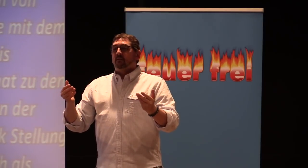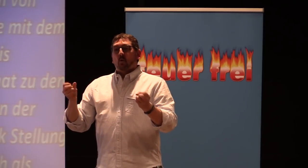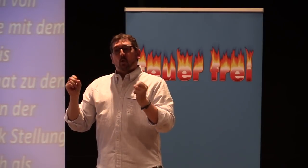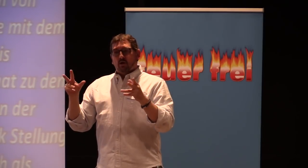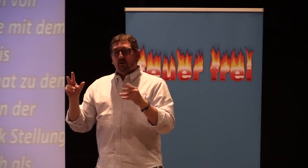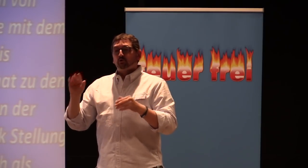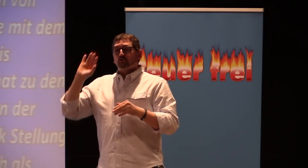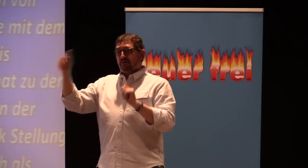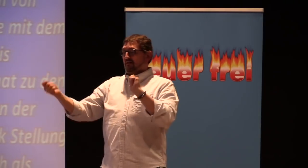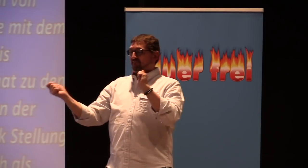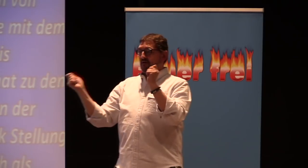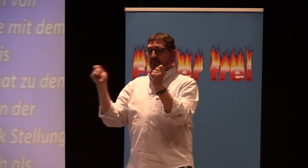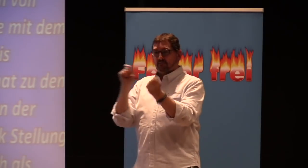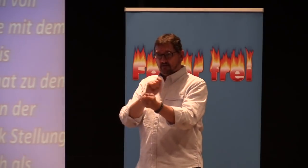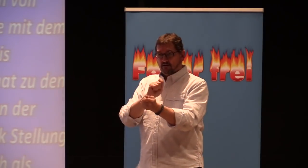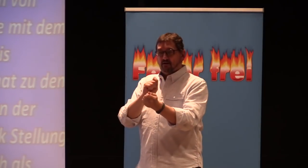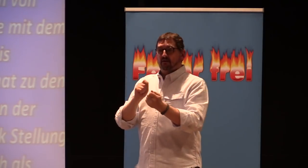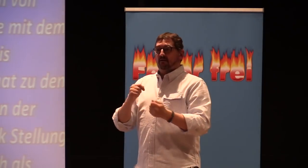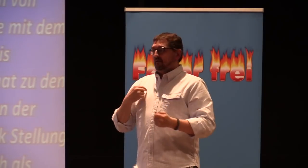den Jugendlichen das so bewusst?